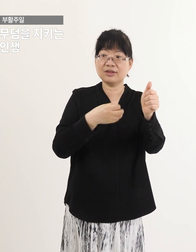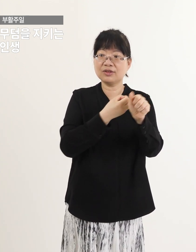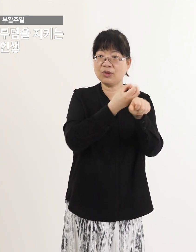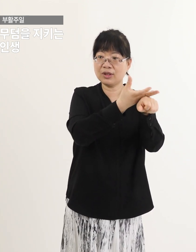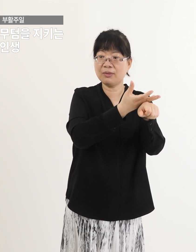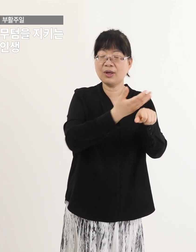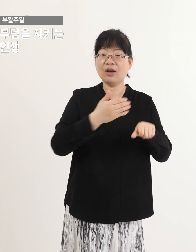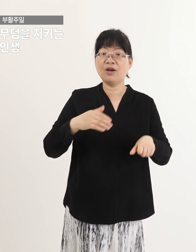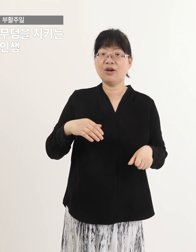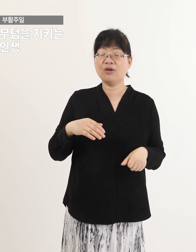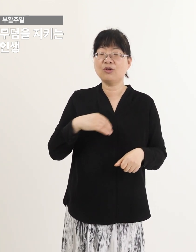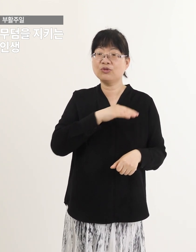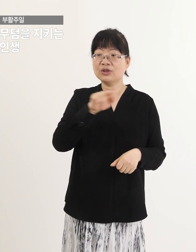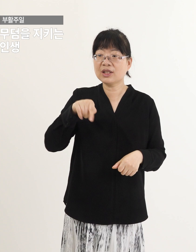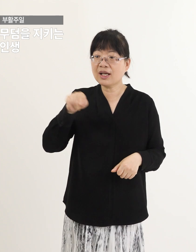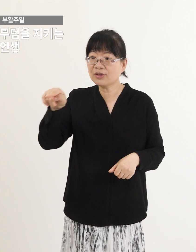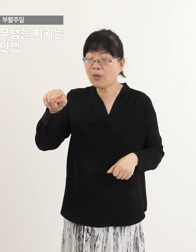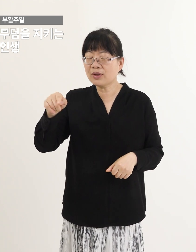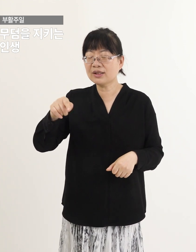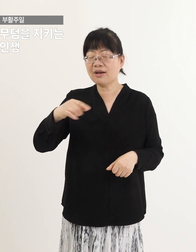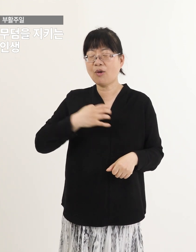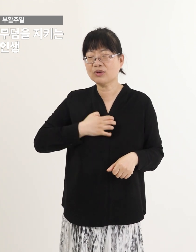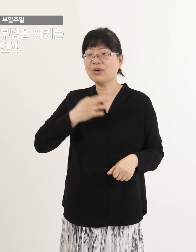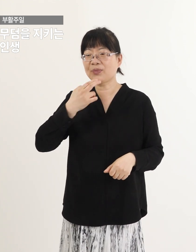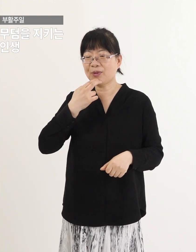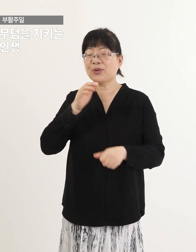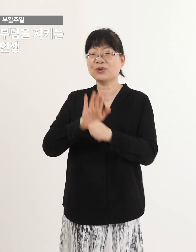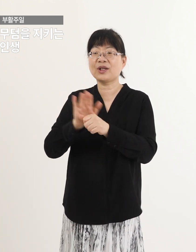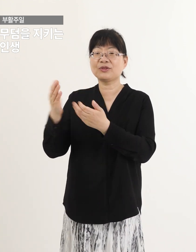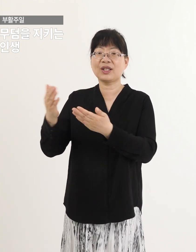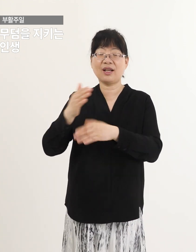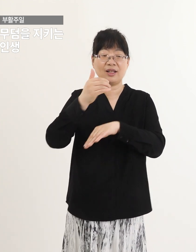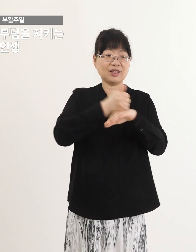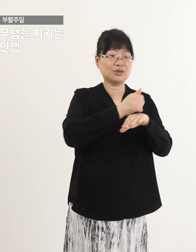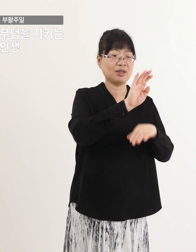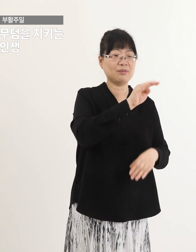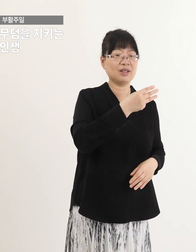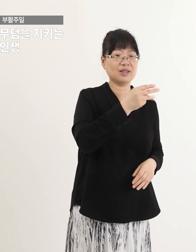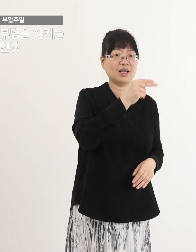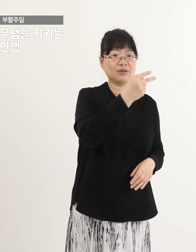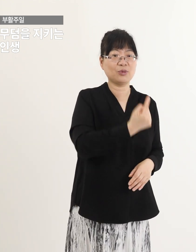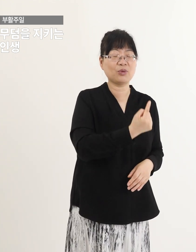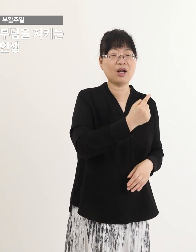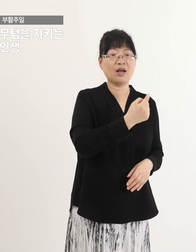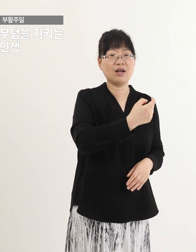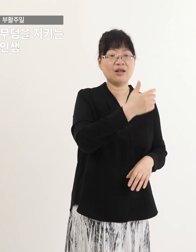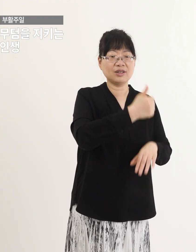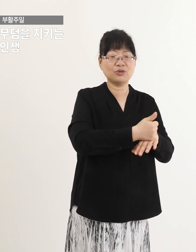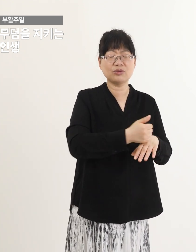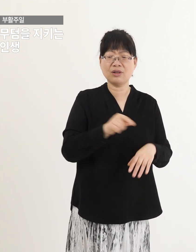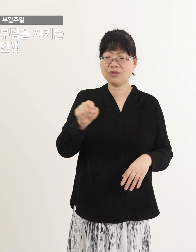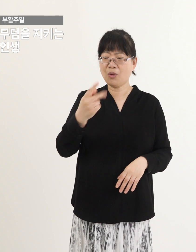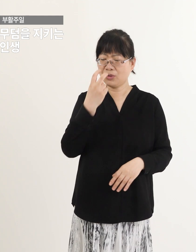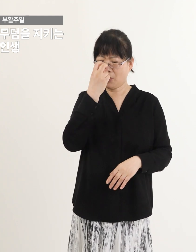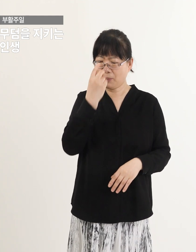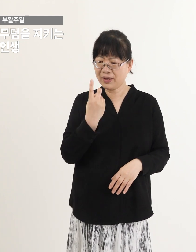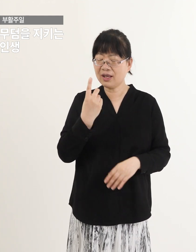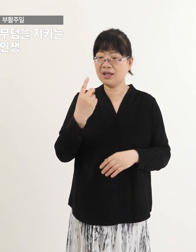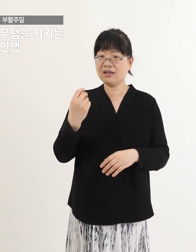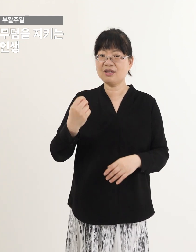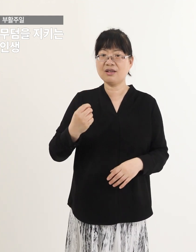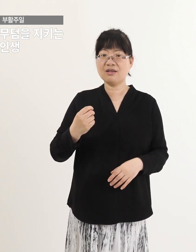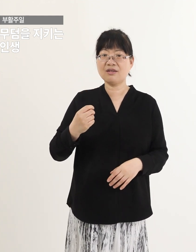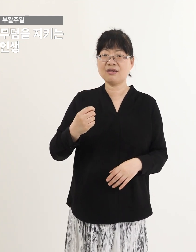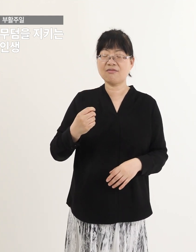근심하지 않게 하리라. 무슨 얘기냐면 만약에 나중에 빌라도가 뭐라고 너희들한테 왜 경비를 이따위로 섰냐